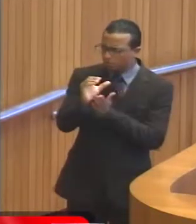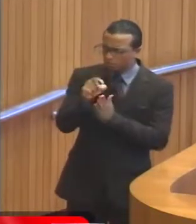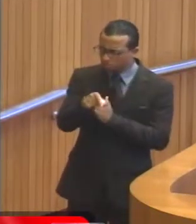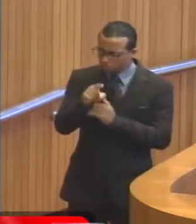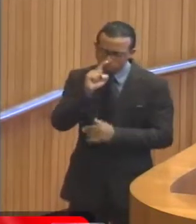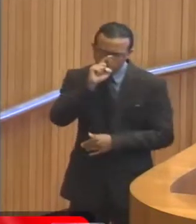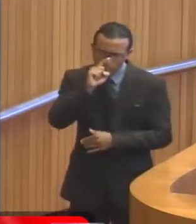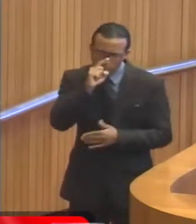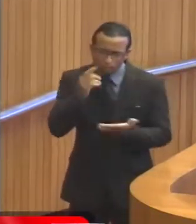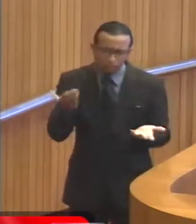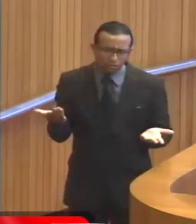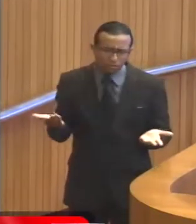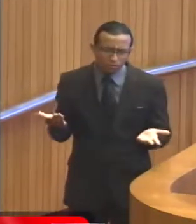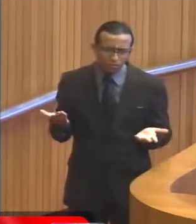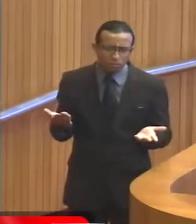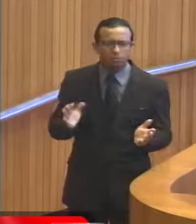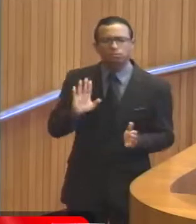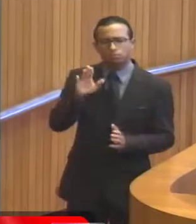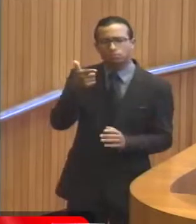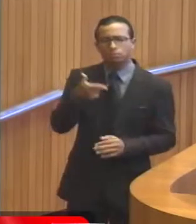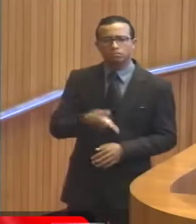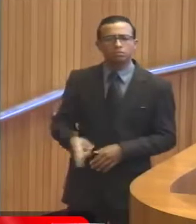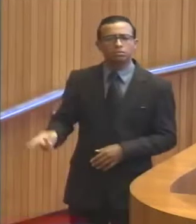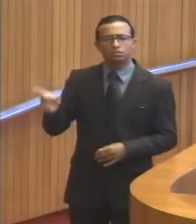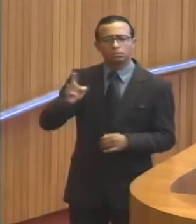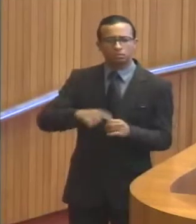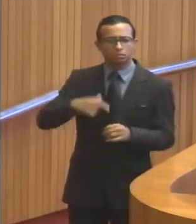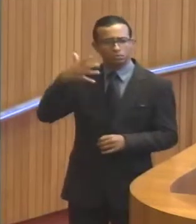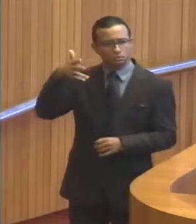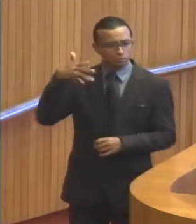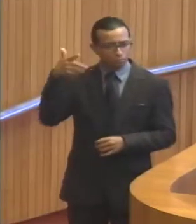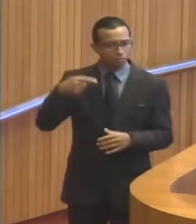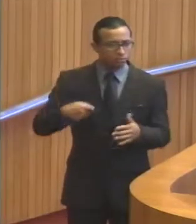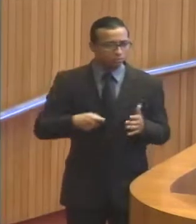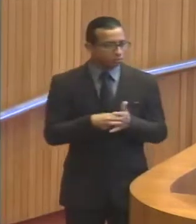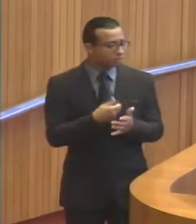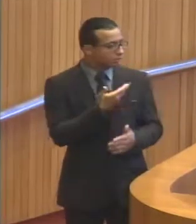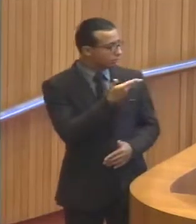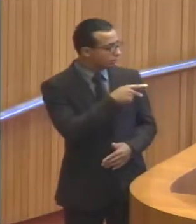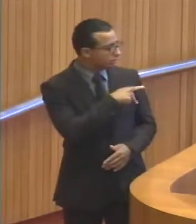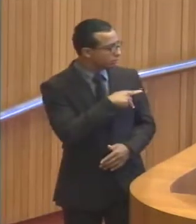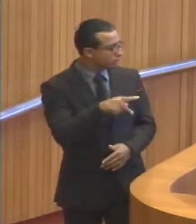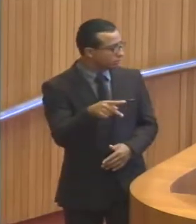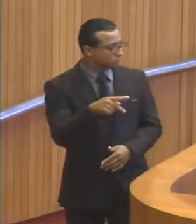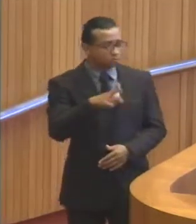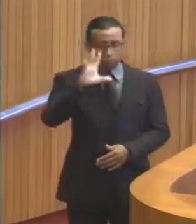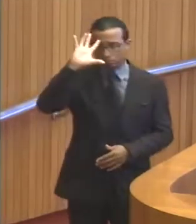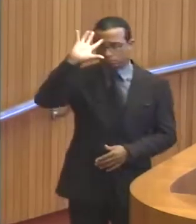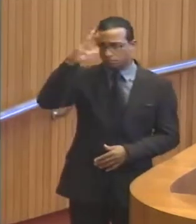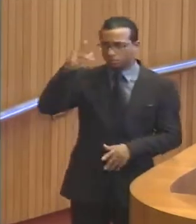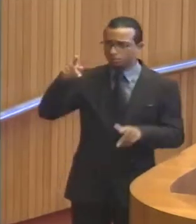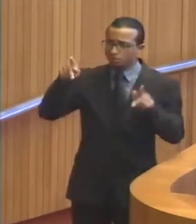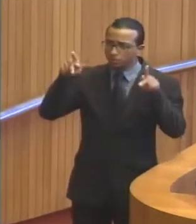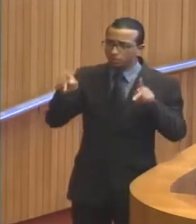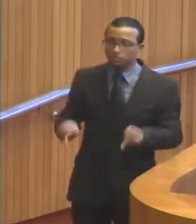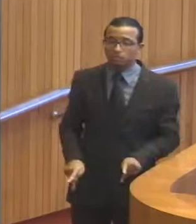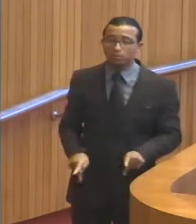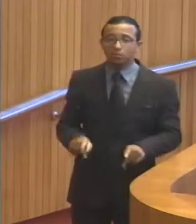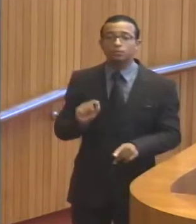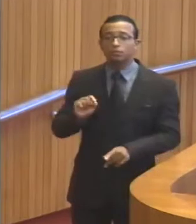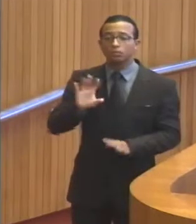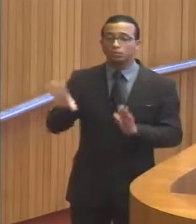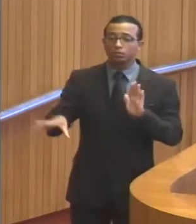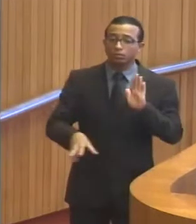Mas eu hoje volto à tribuna para cobrar da presidência para que tome uma posição com relação